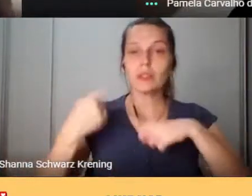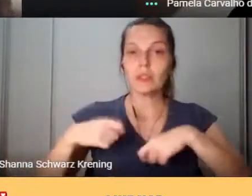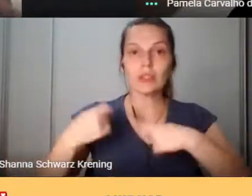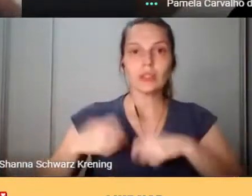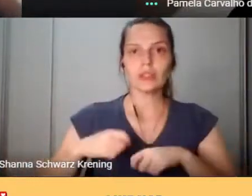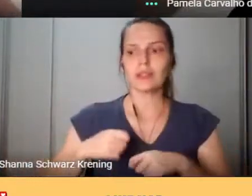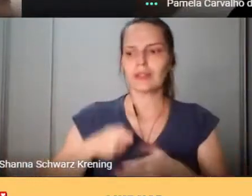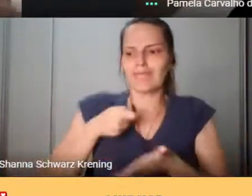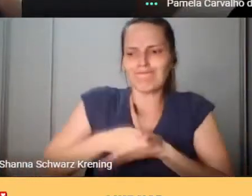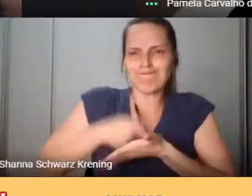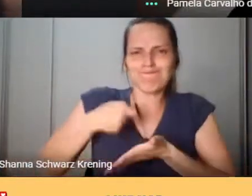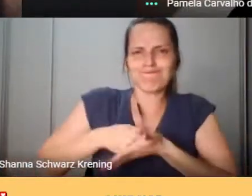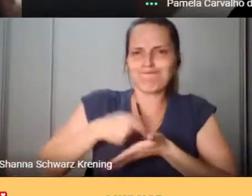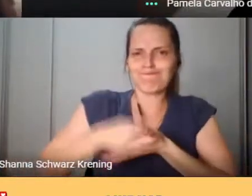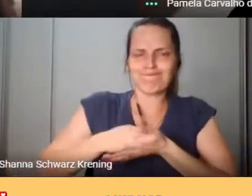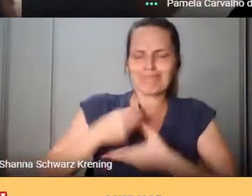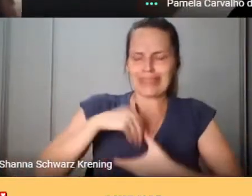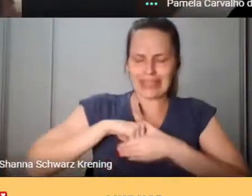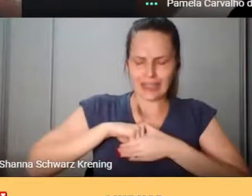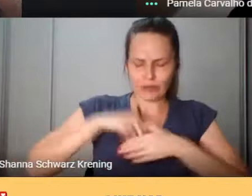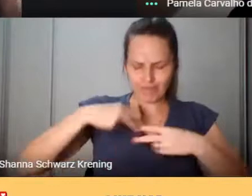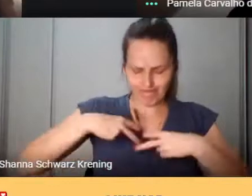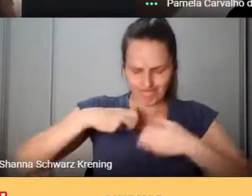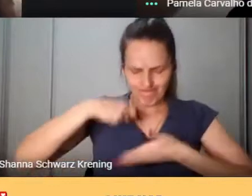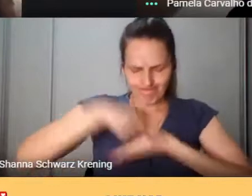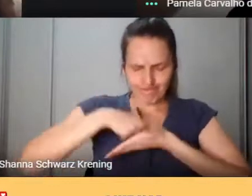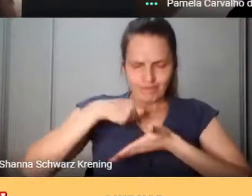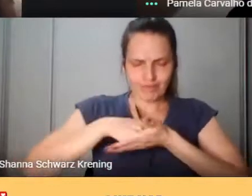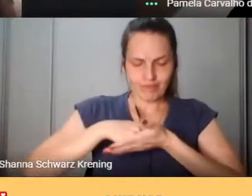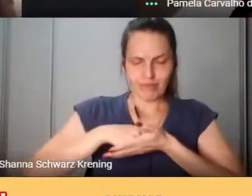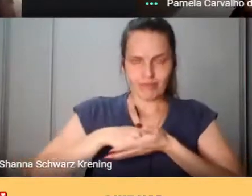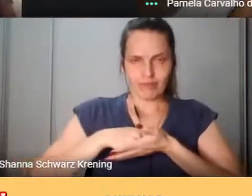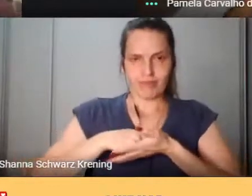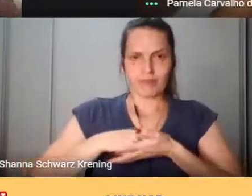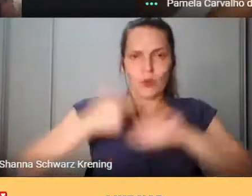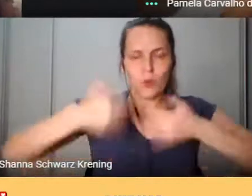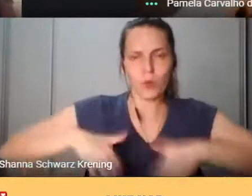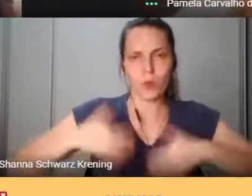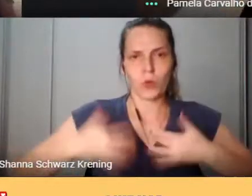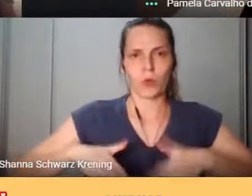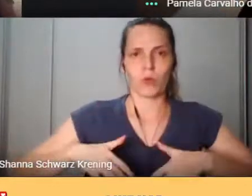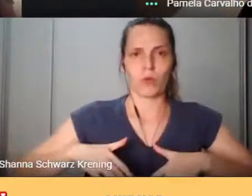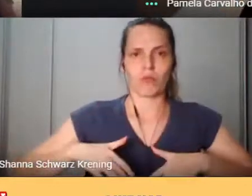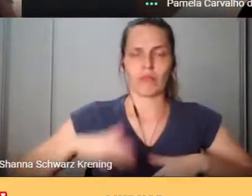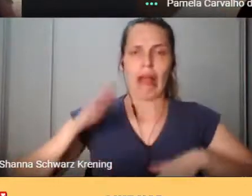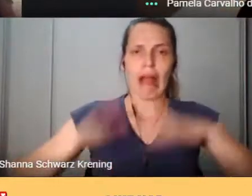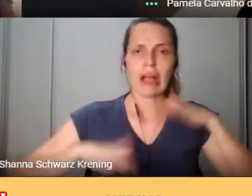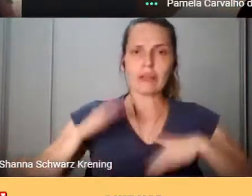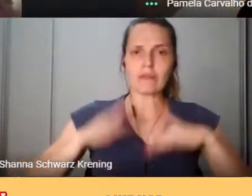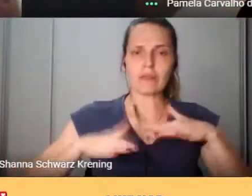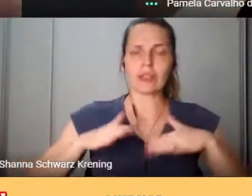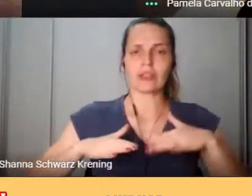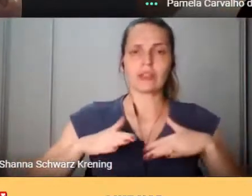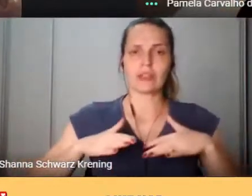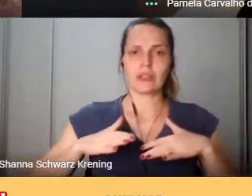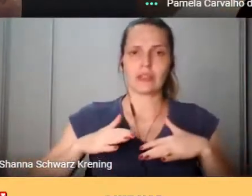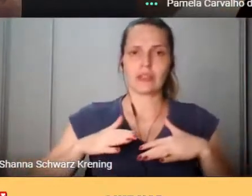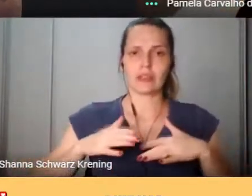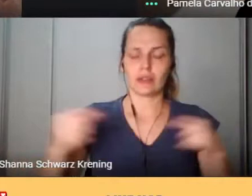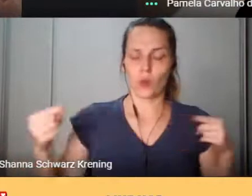Né? Se a gente precisa estar tão de encontro ou indo de encontro com